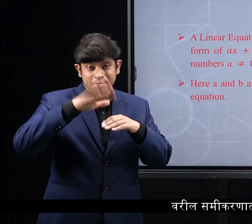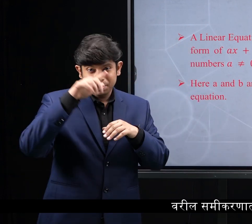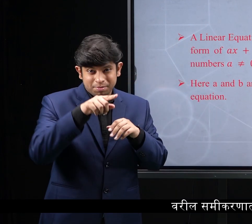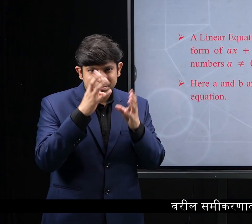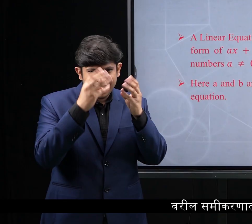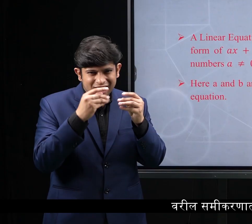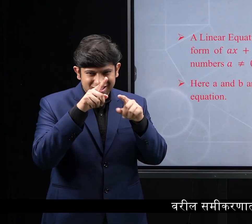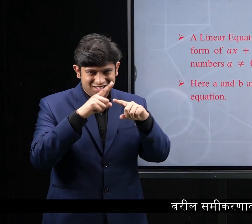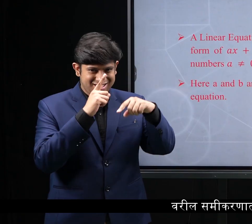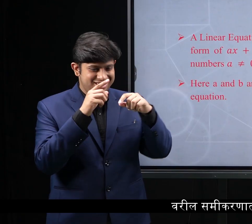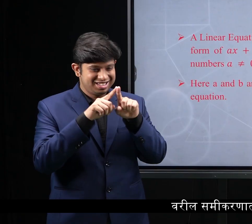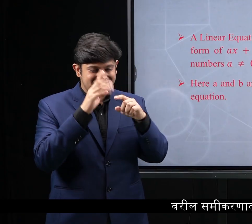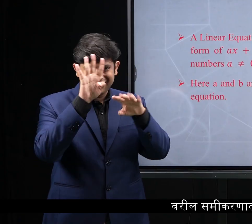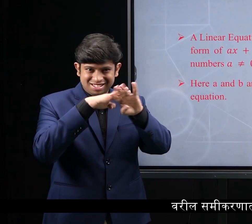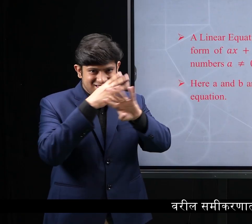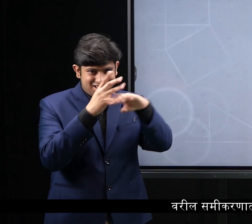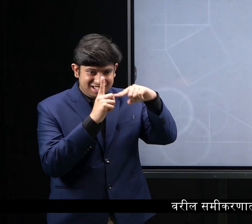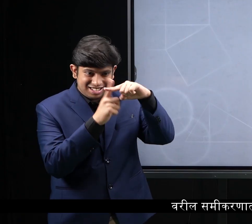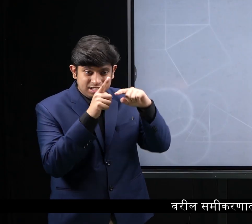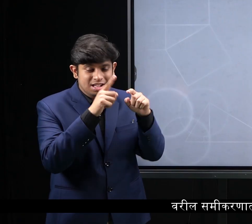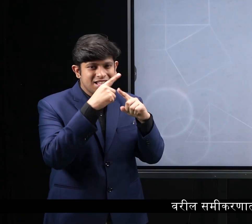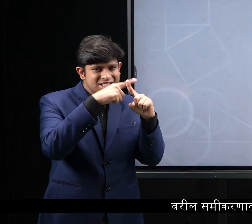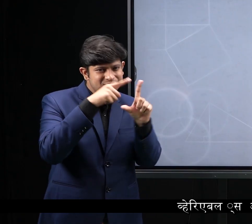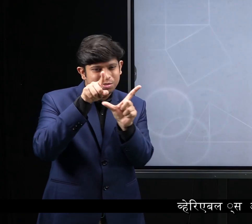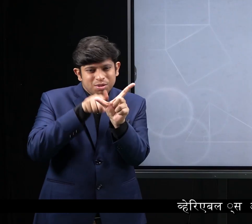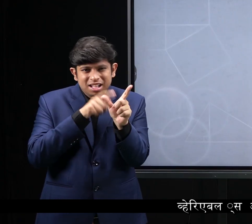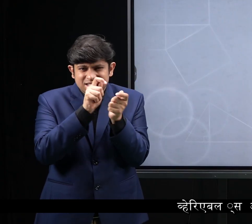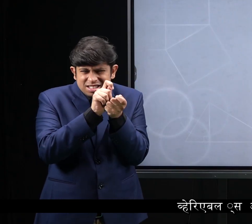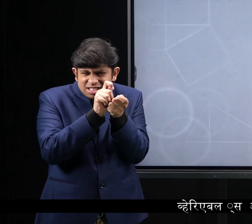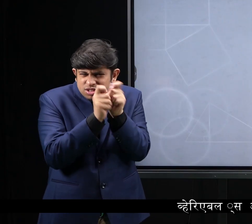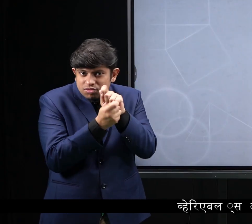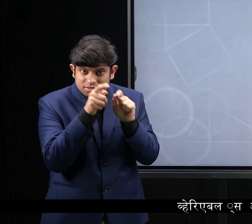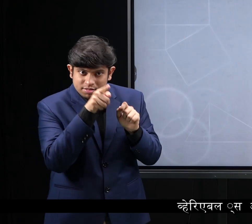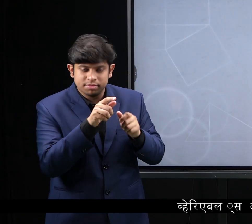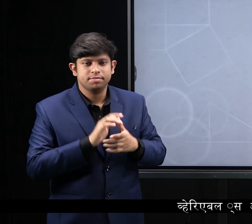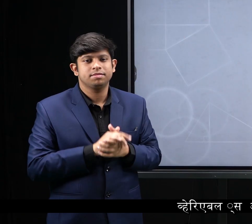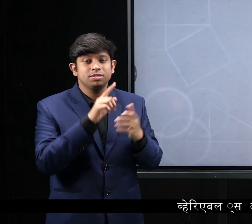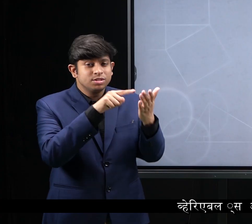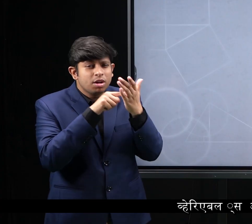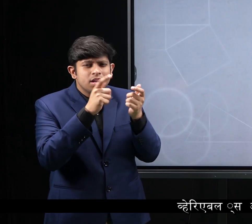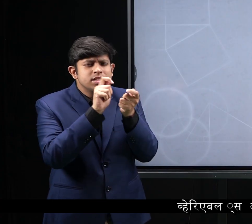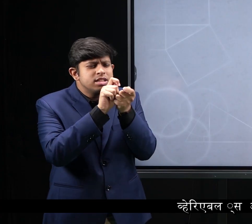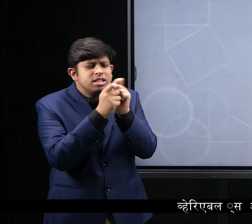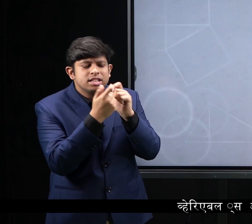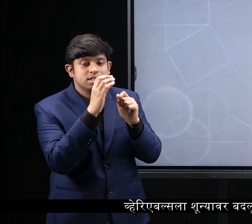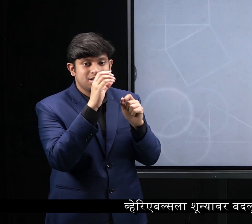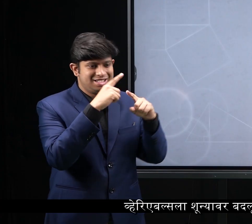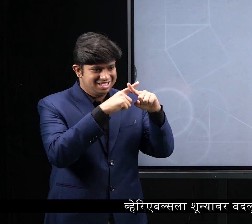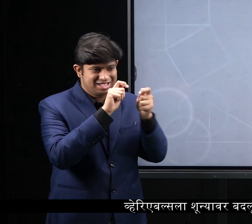वरील समीकरणात x व y असे 2 व्हेरिएबल्स आहेत. ग्राफिकली व्हेरिएबल्सला